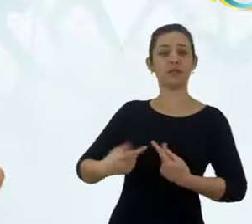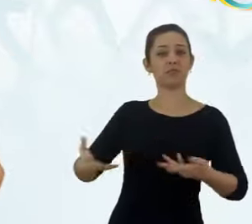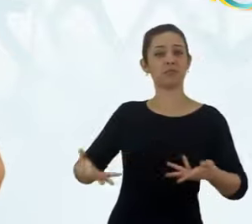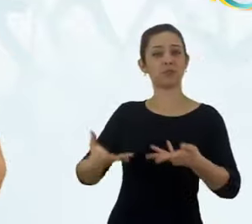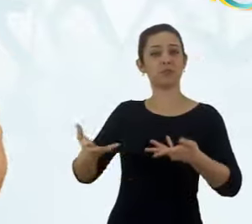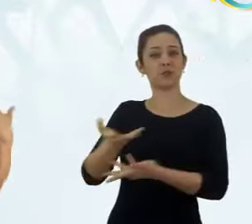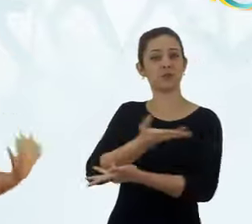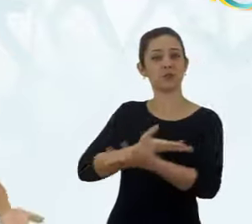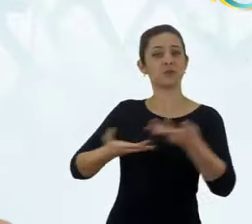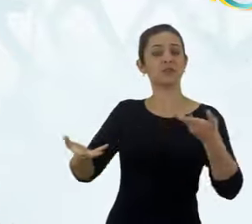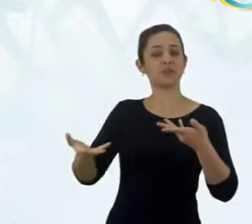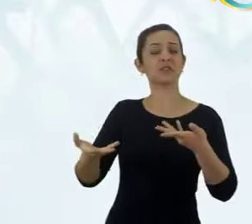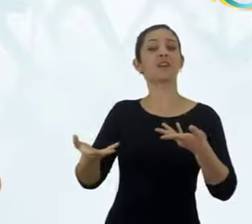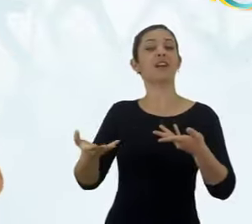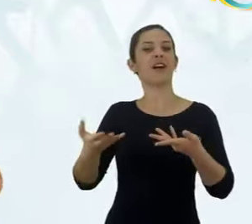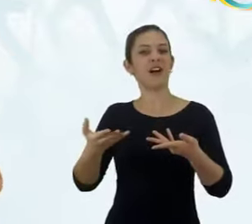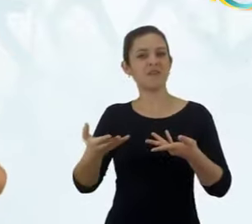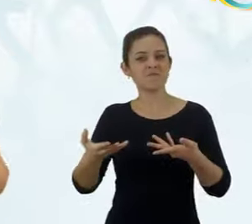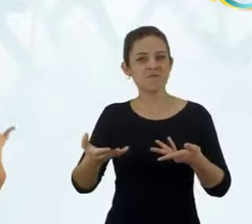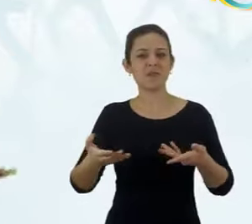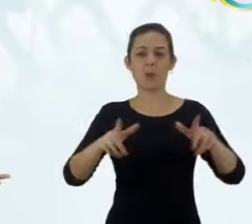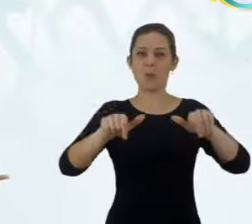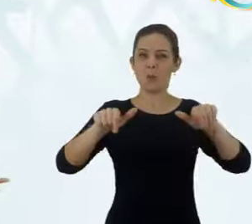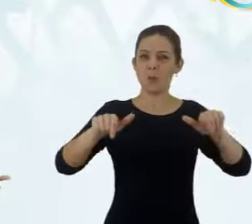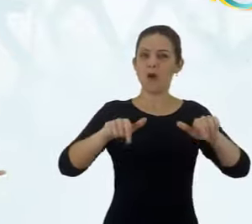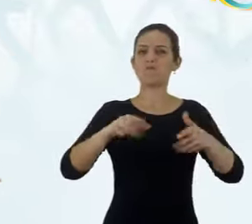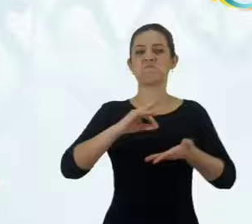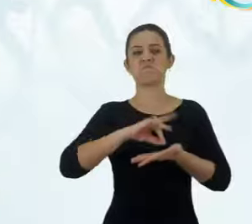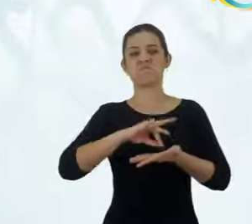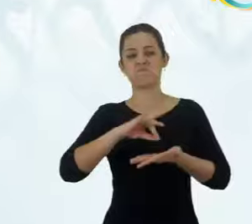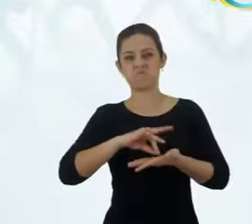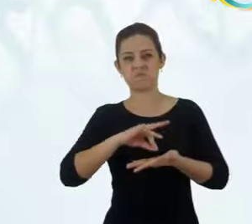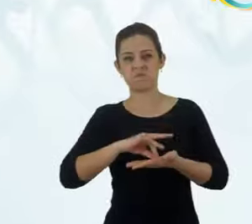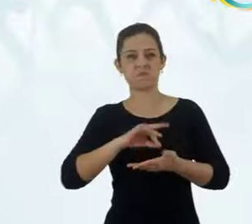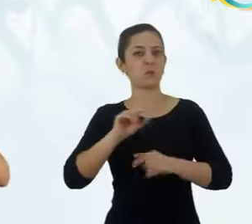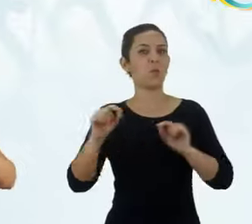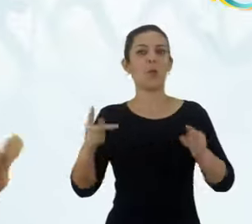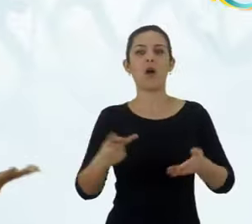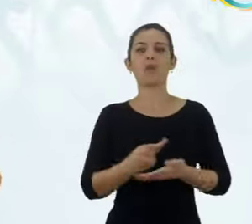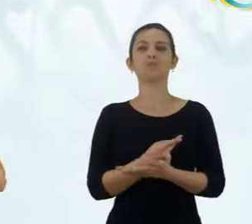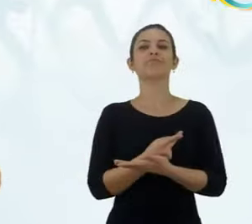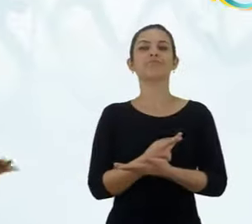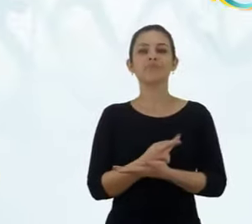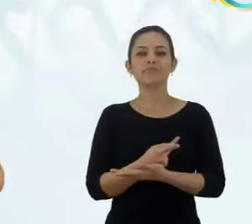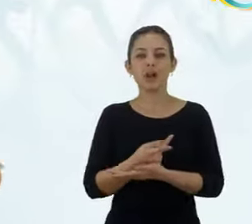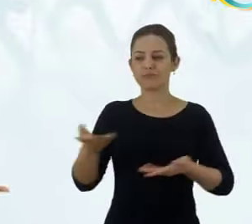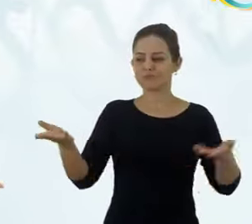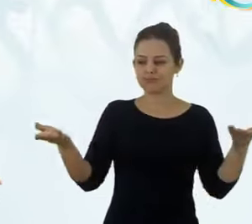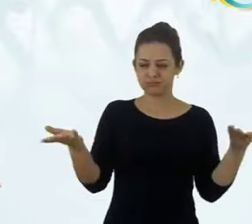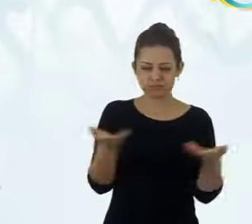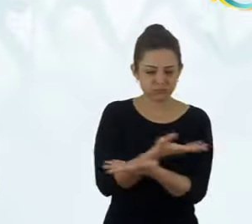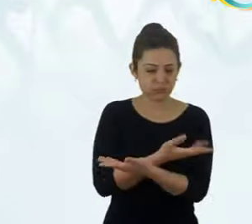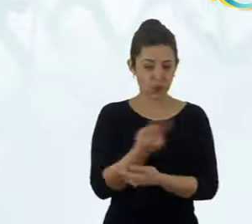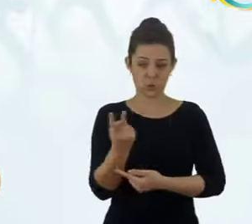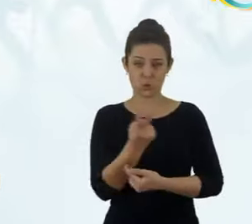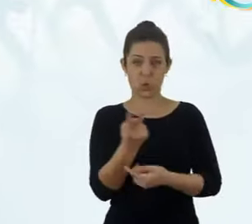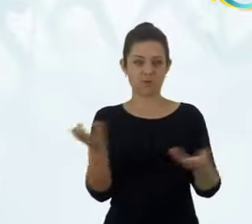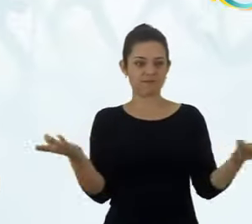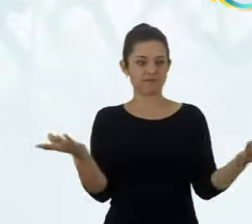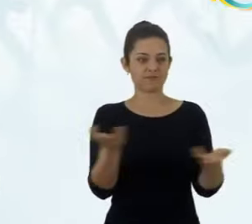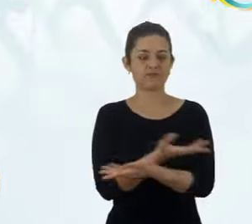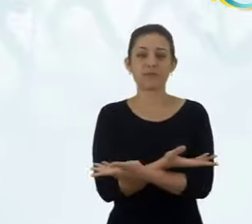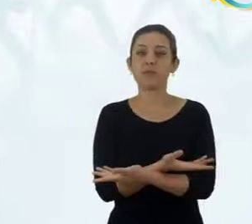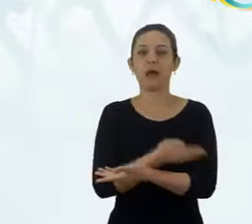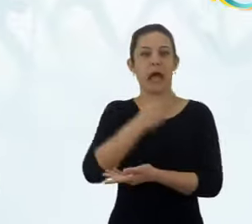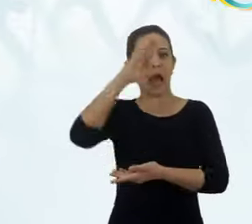humano, de troca. Então é um ambiente realmente onde ambos têm essa troca, né? O que a